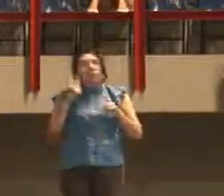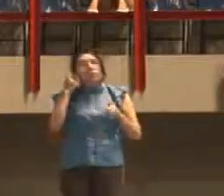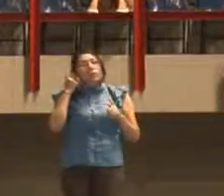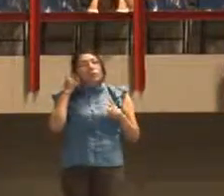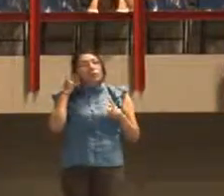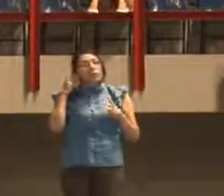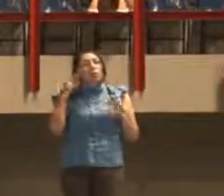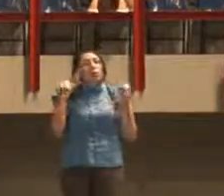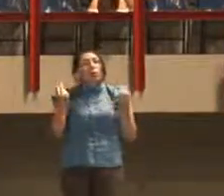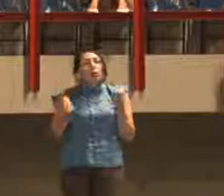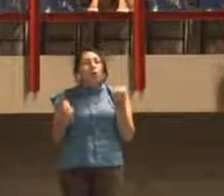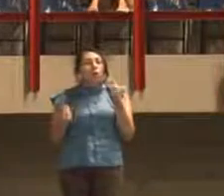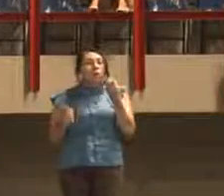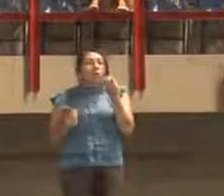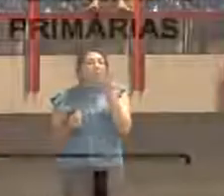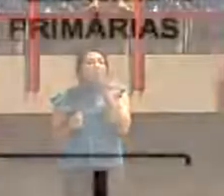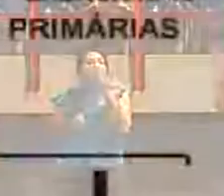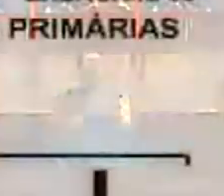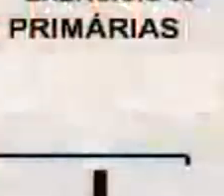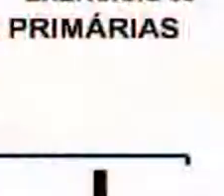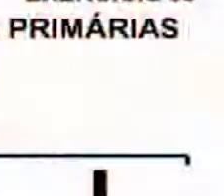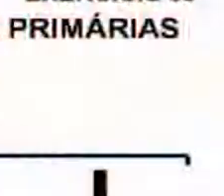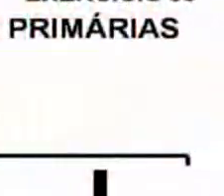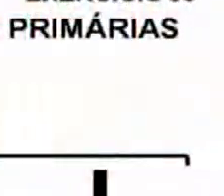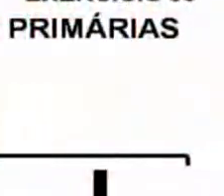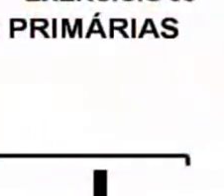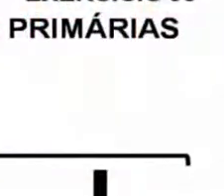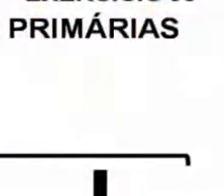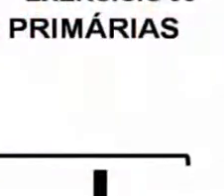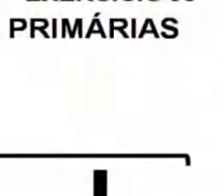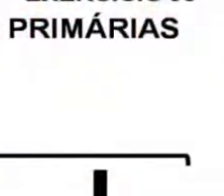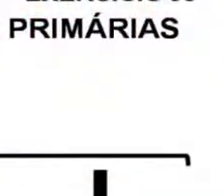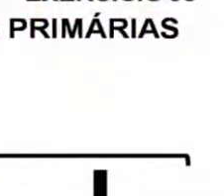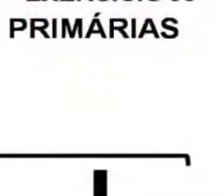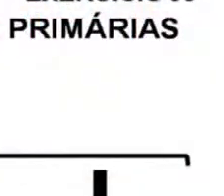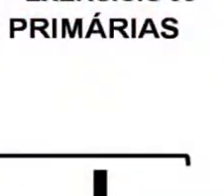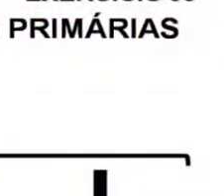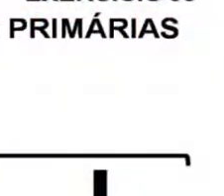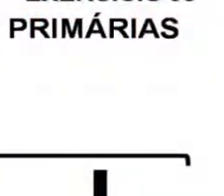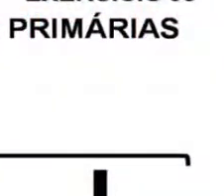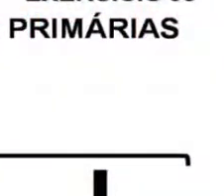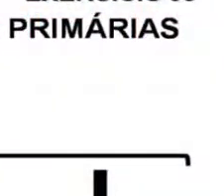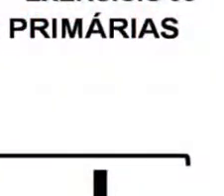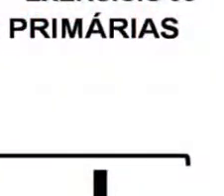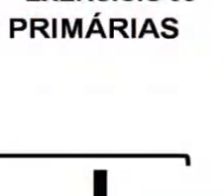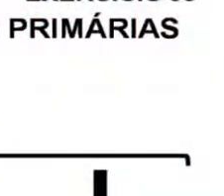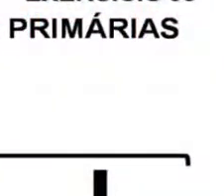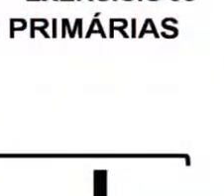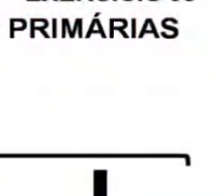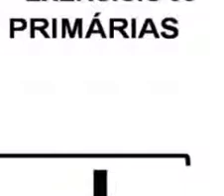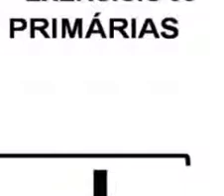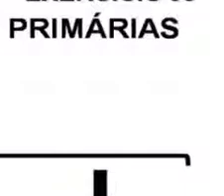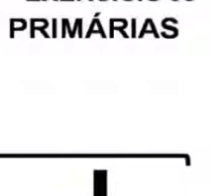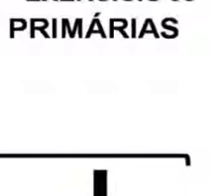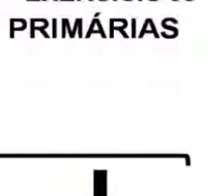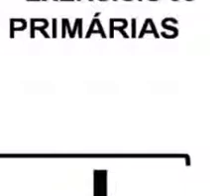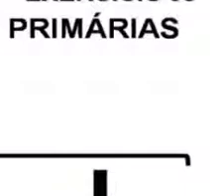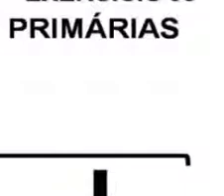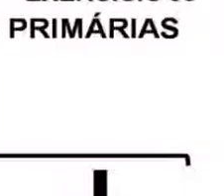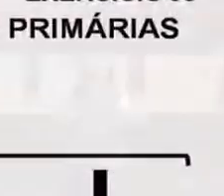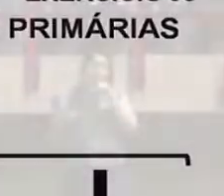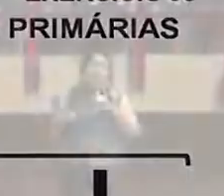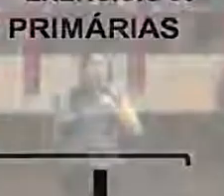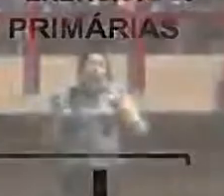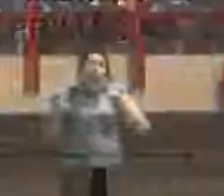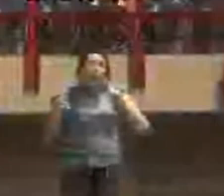que a gente pode pintar esse amarelo? Pode ser o amarelo mesmo, o que mais? Pode ser o amarelo claro e pode